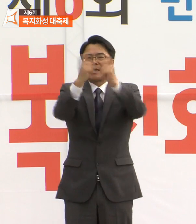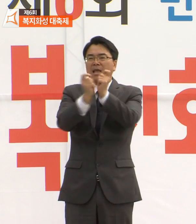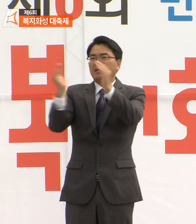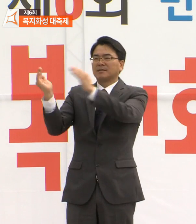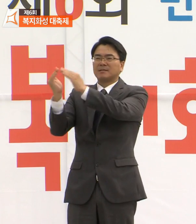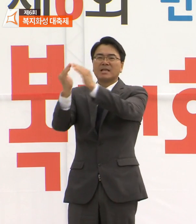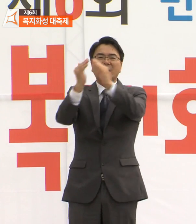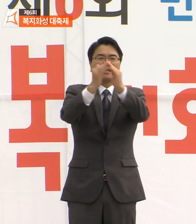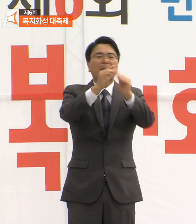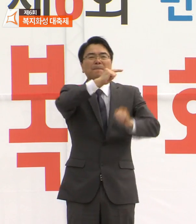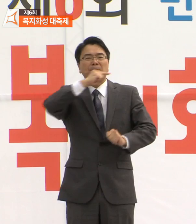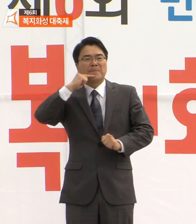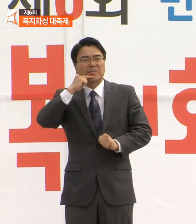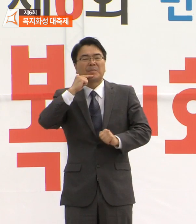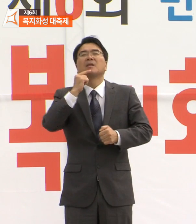모든 경제단체들이